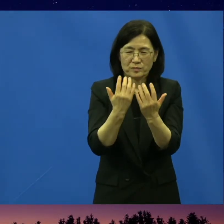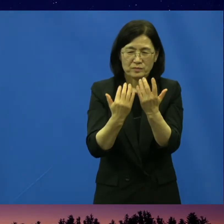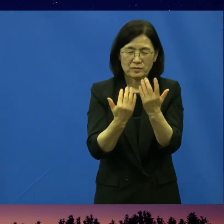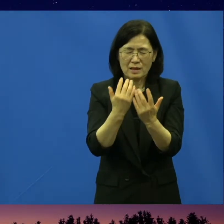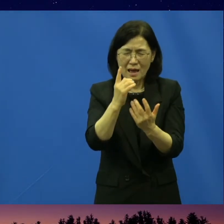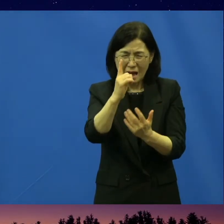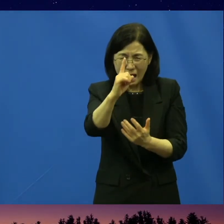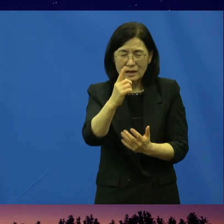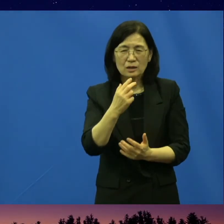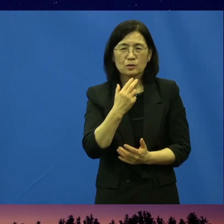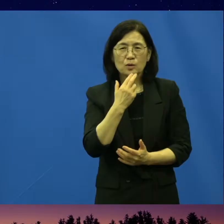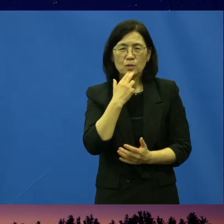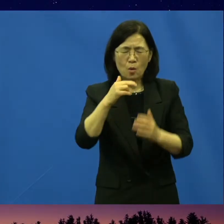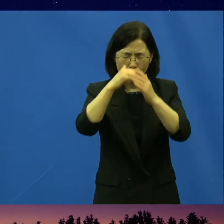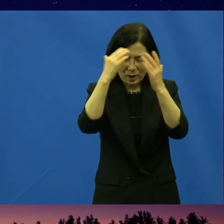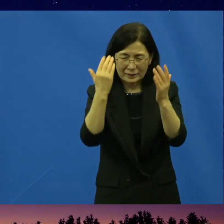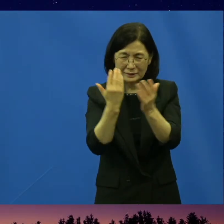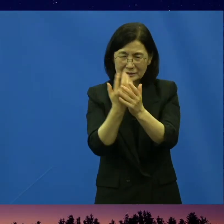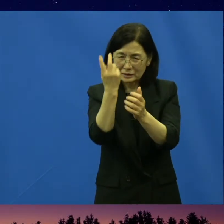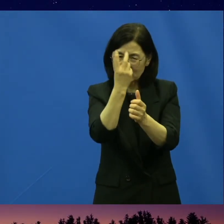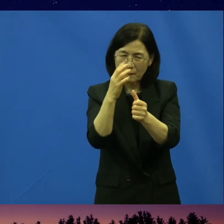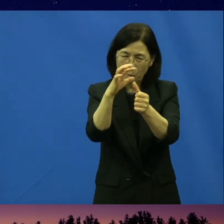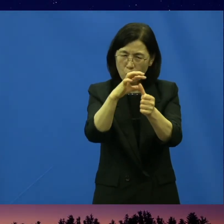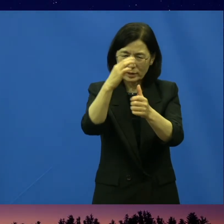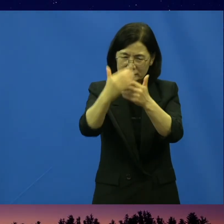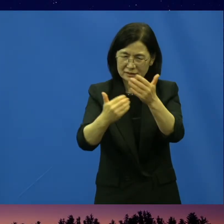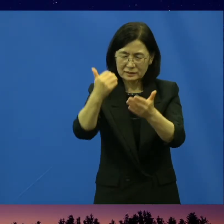정도로 완벽하게 보호하시는 완전하신 하나님.